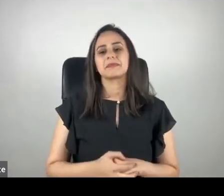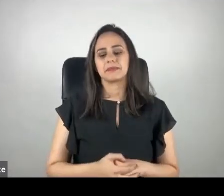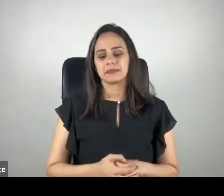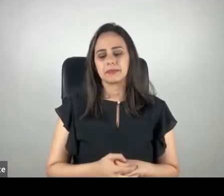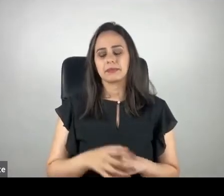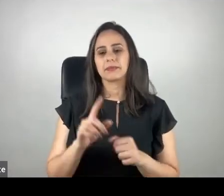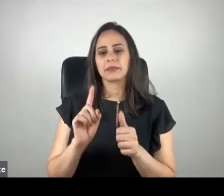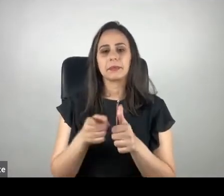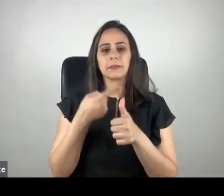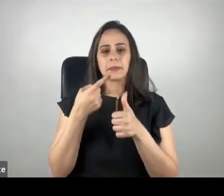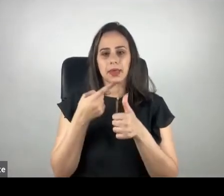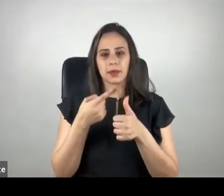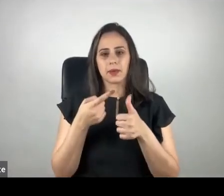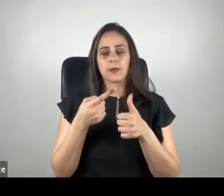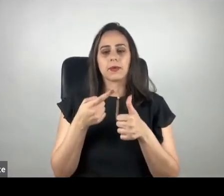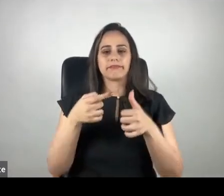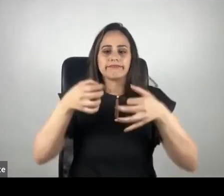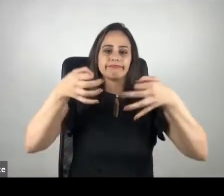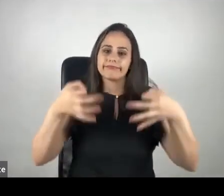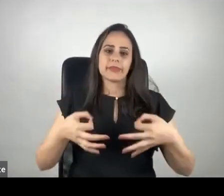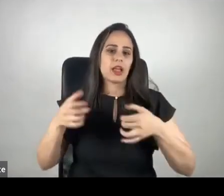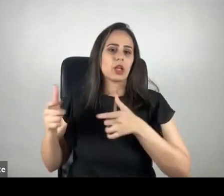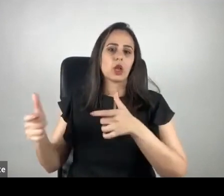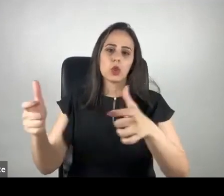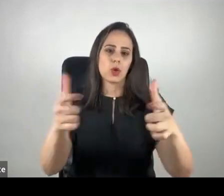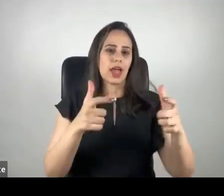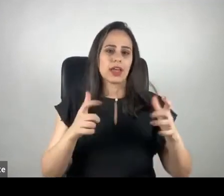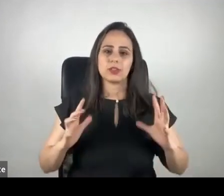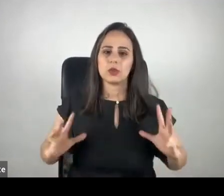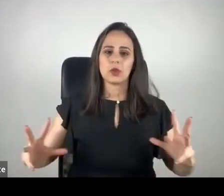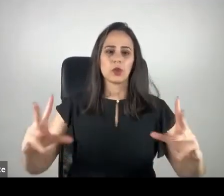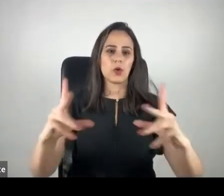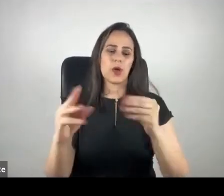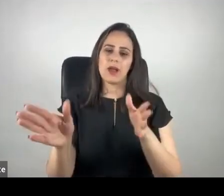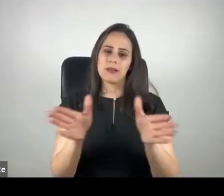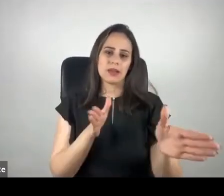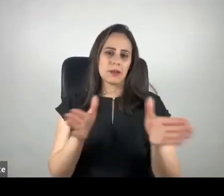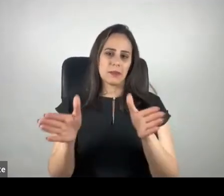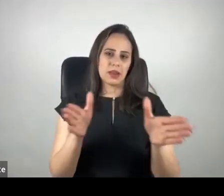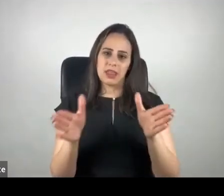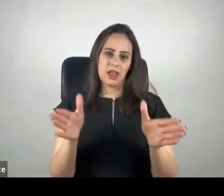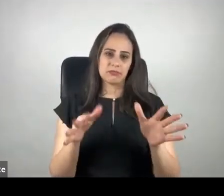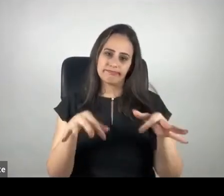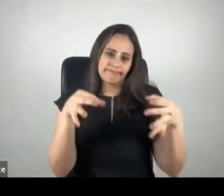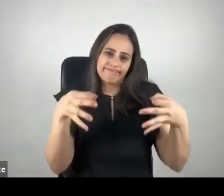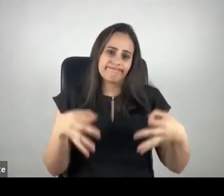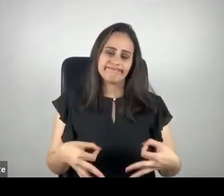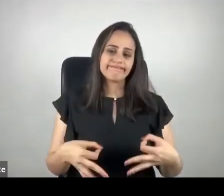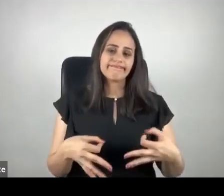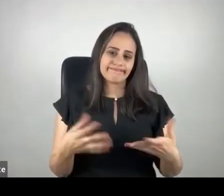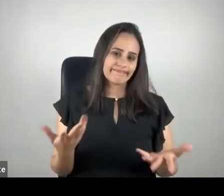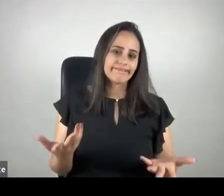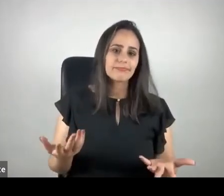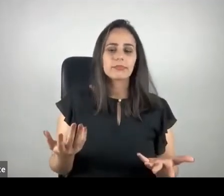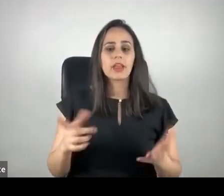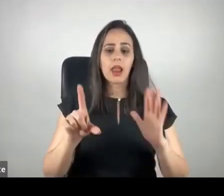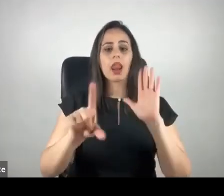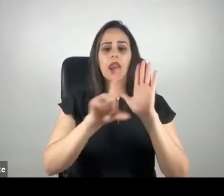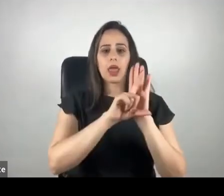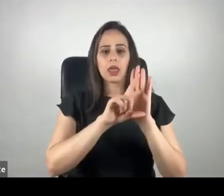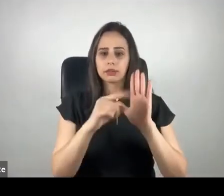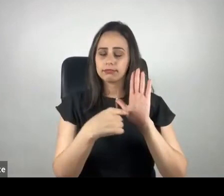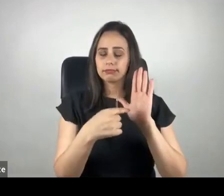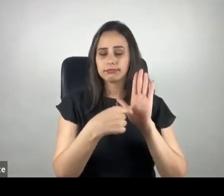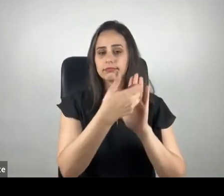o ideal seria que tivesse em todos os lugares. Não só ideal, mas é o que está na lei.